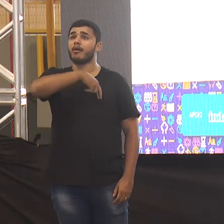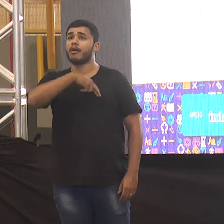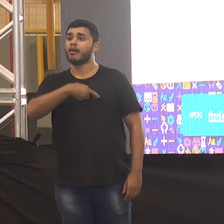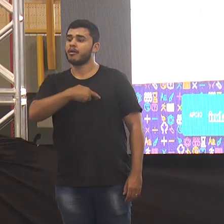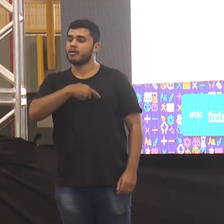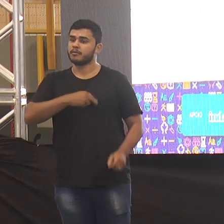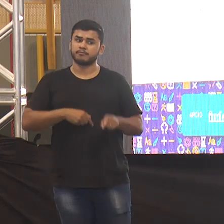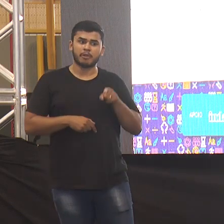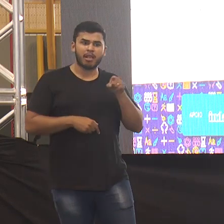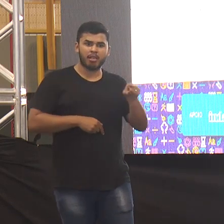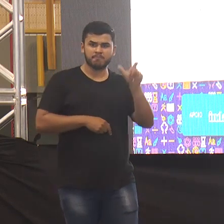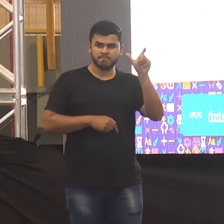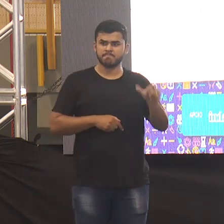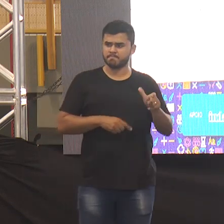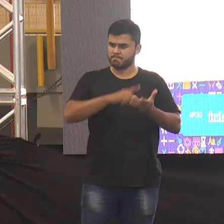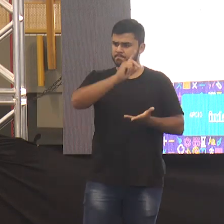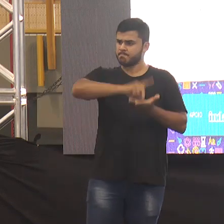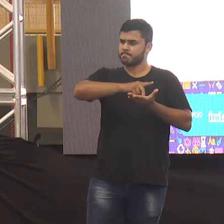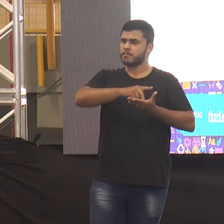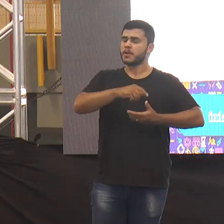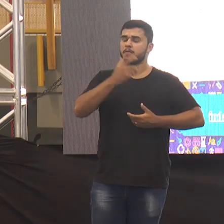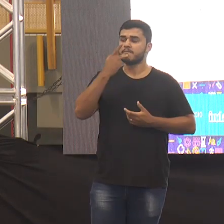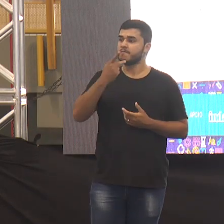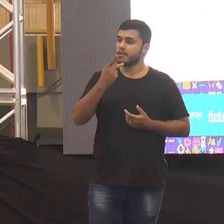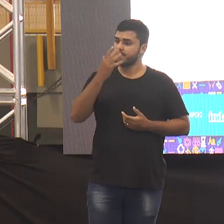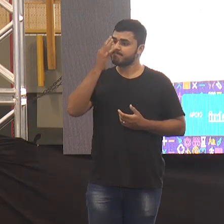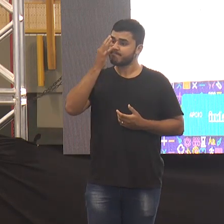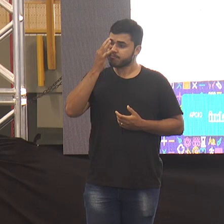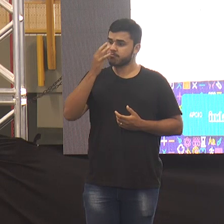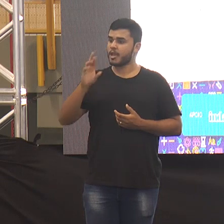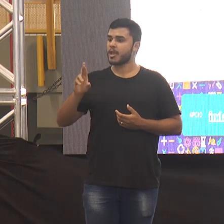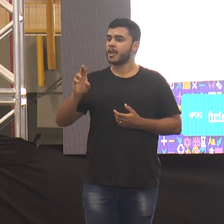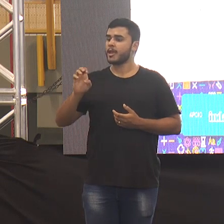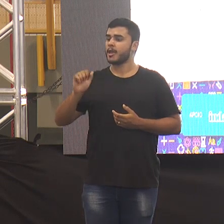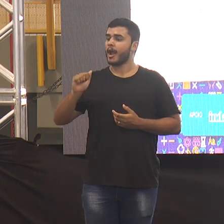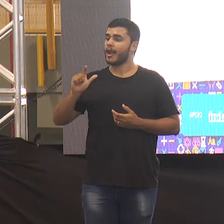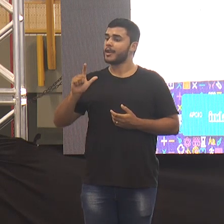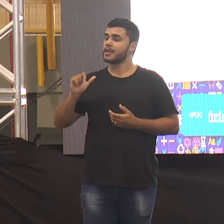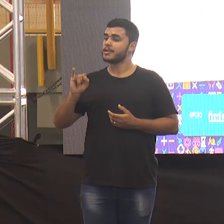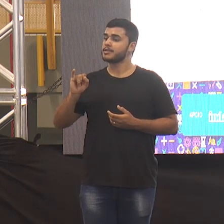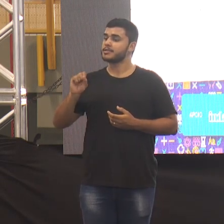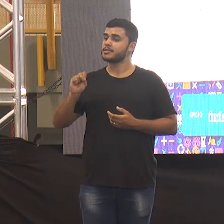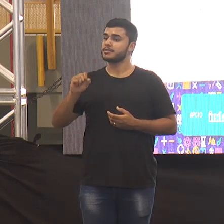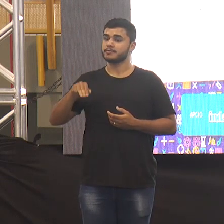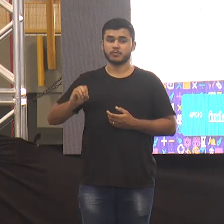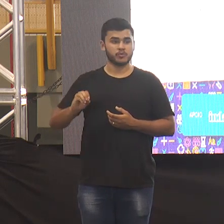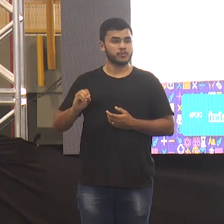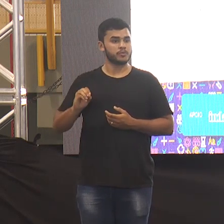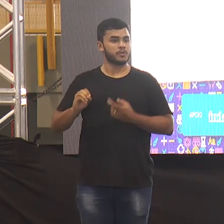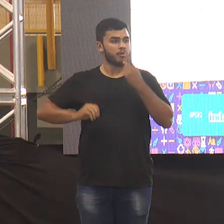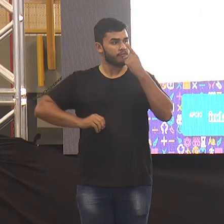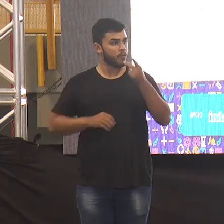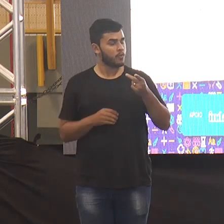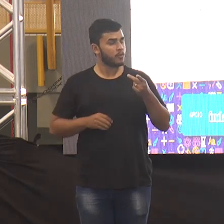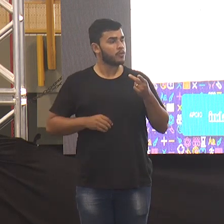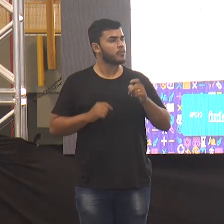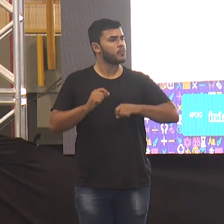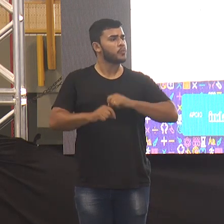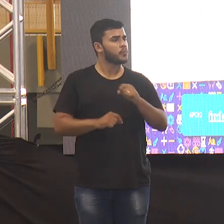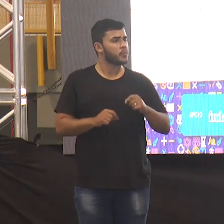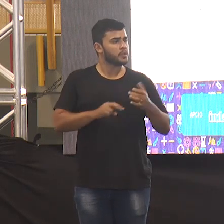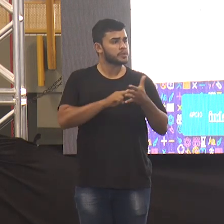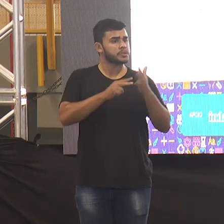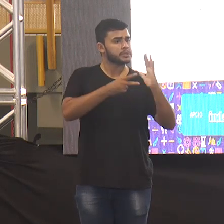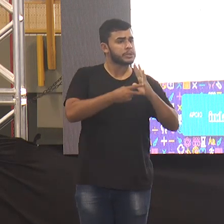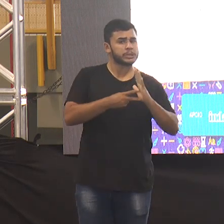O que significa dizer que uma pessoa é romântica? O que significa dizer que uma pessoa é realista? Normalmente,